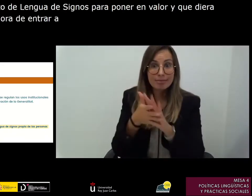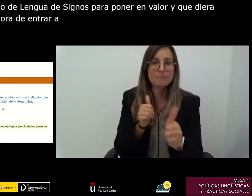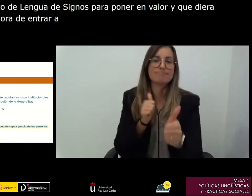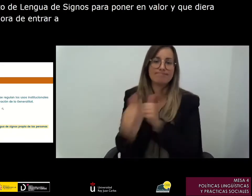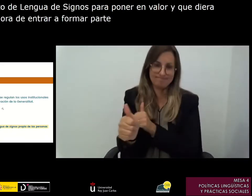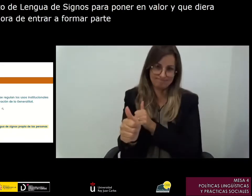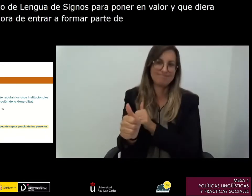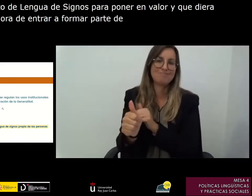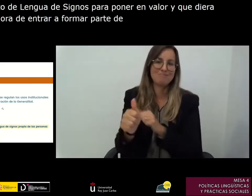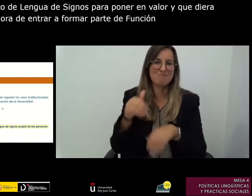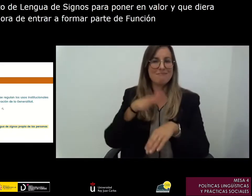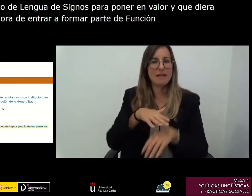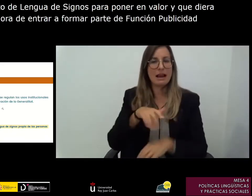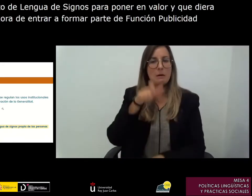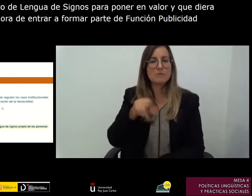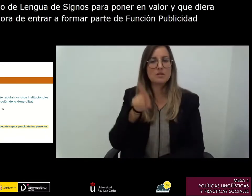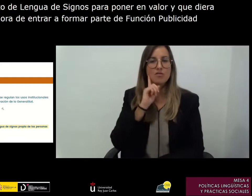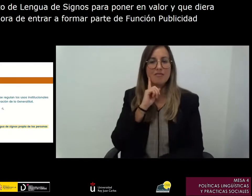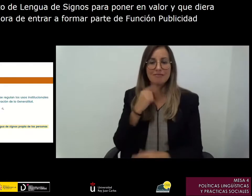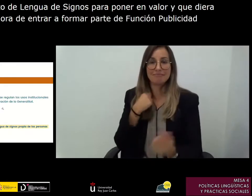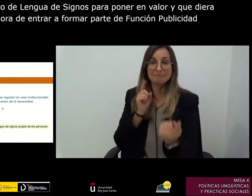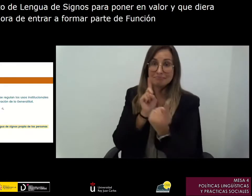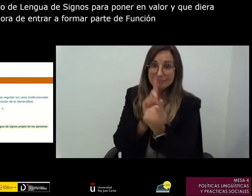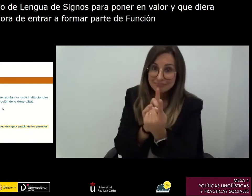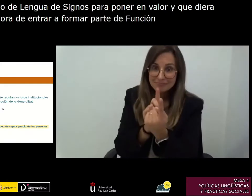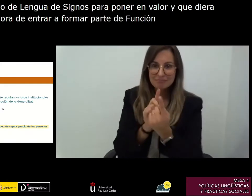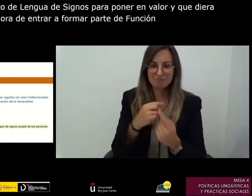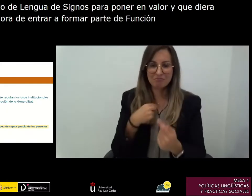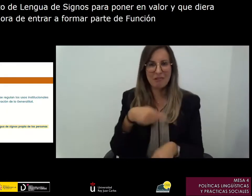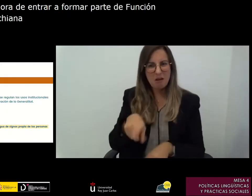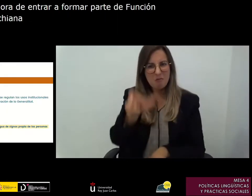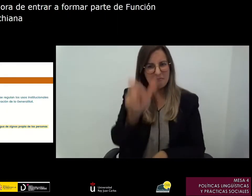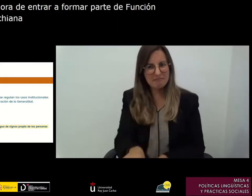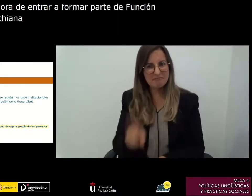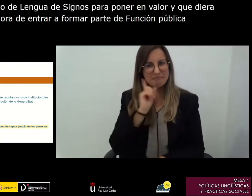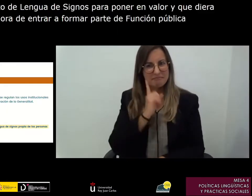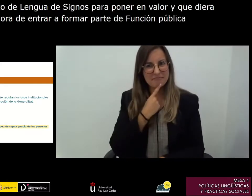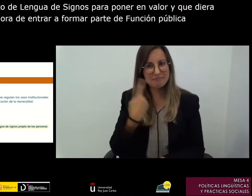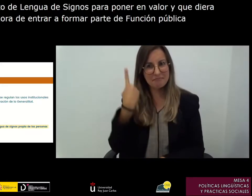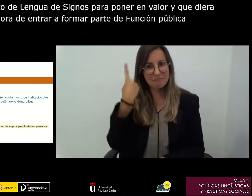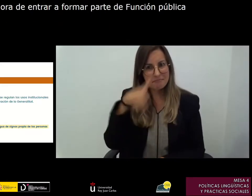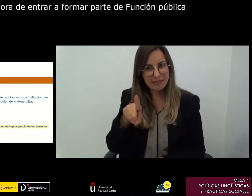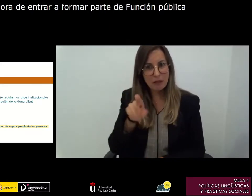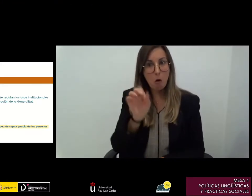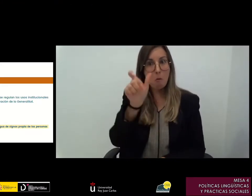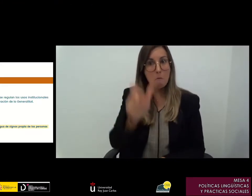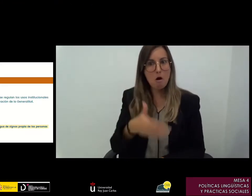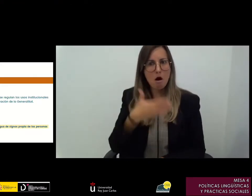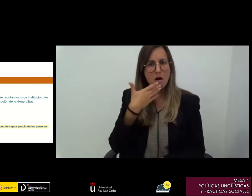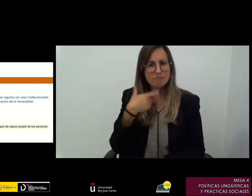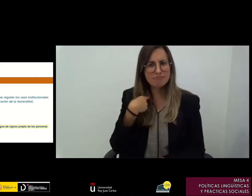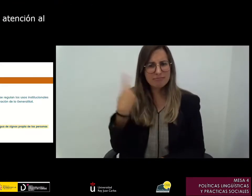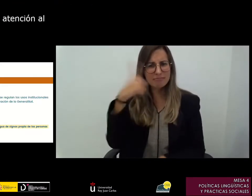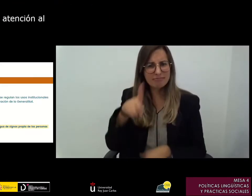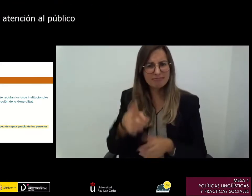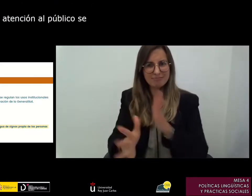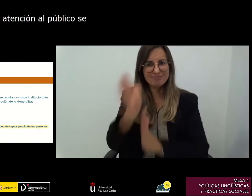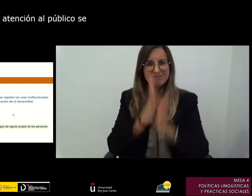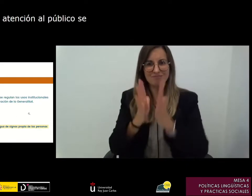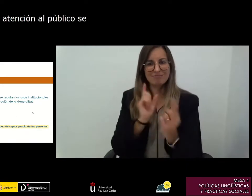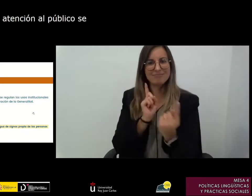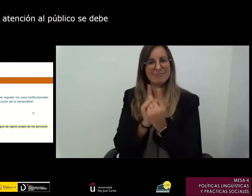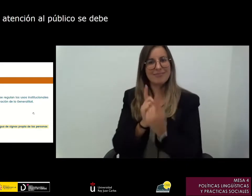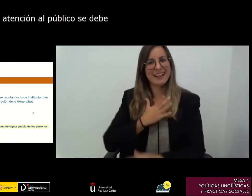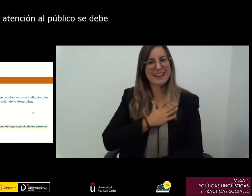En cuanto a la atención al público, se debe priorizar personas que sepan lengua de signos a la